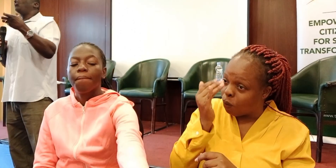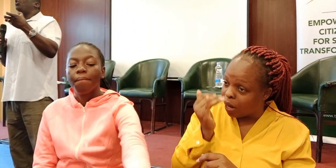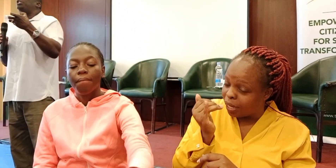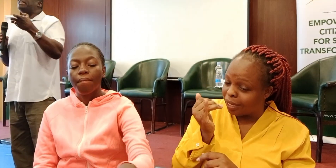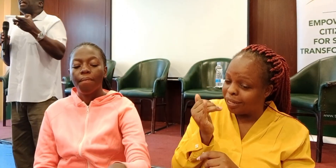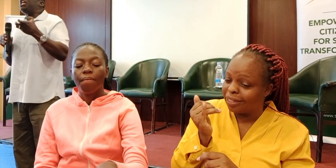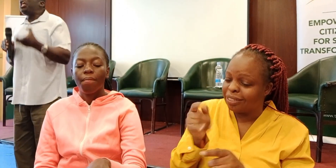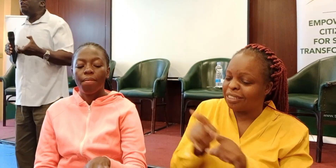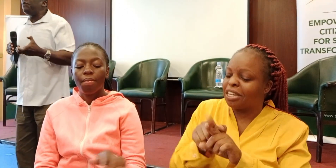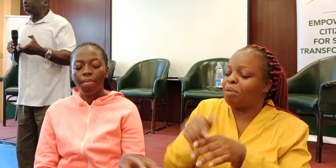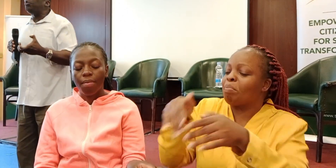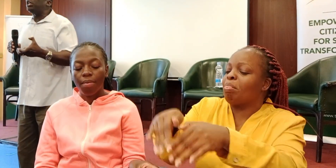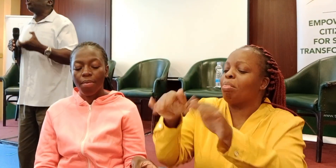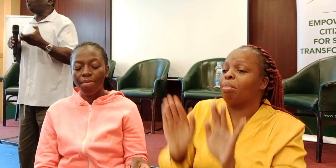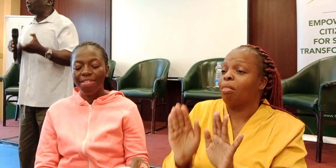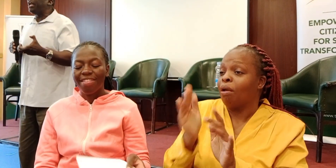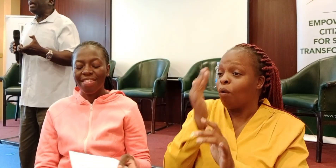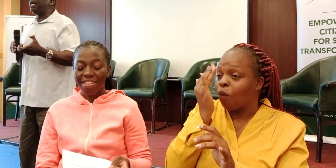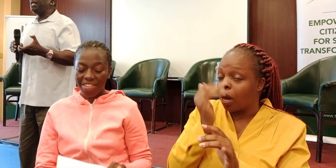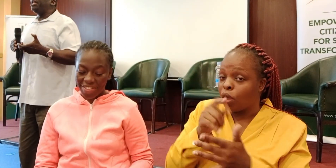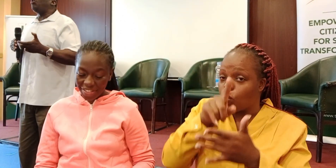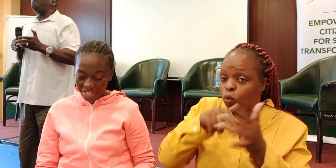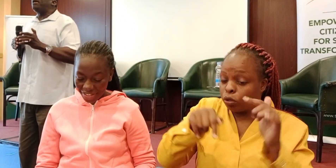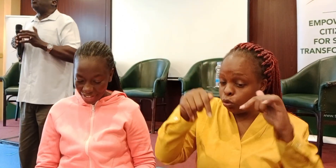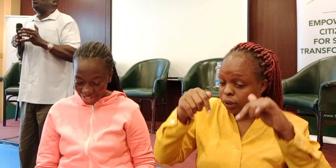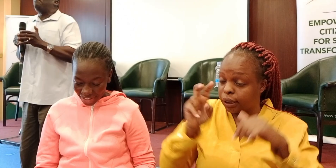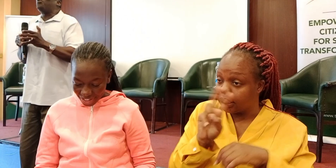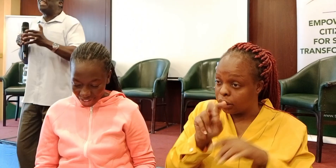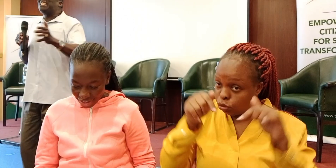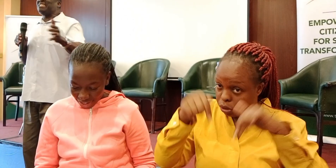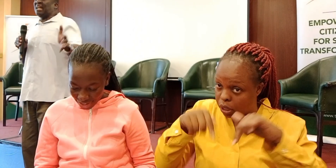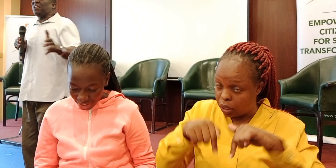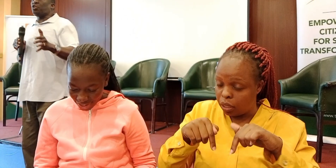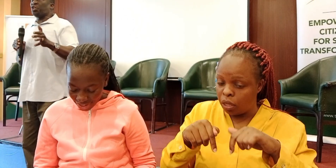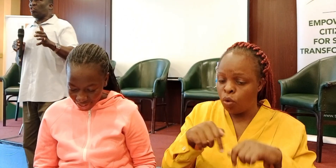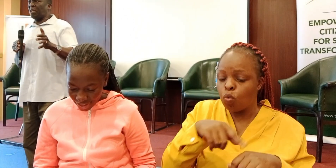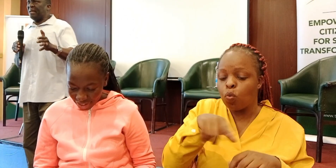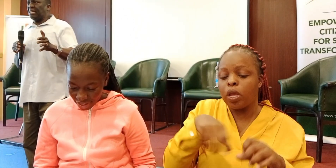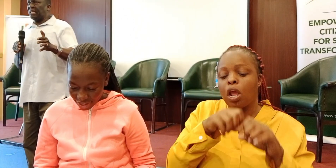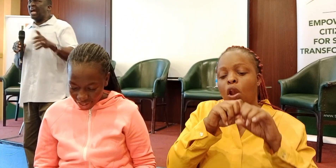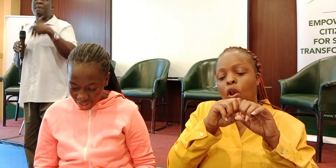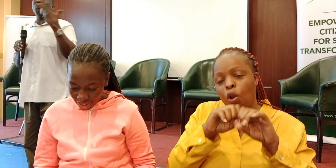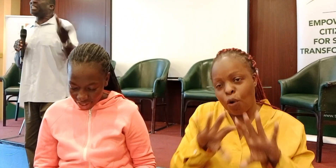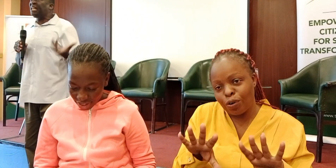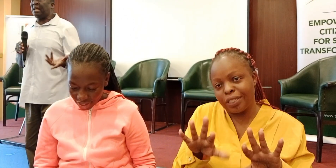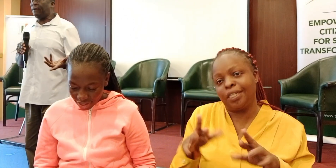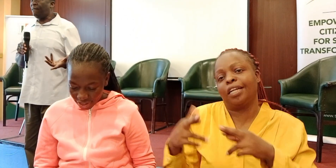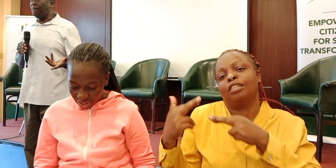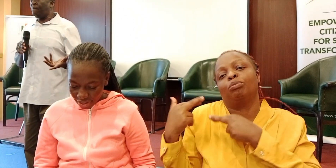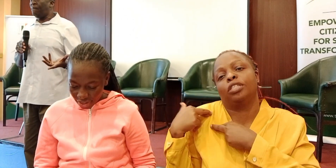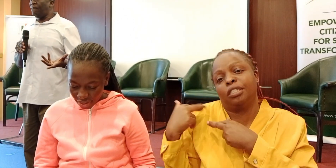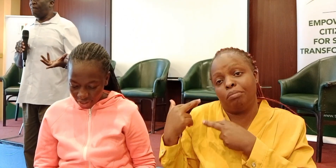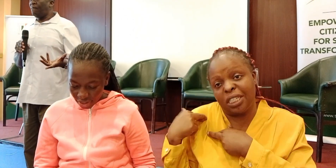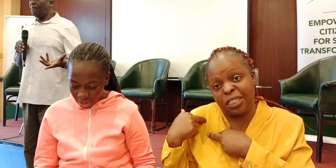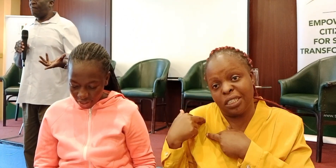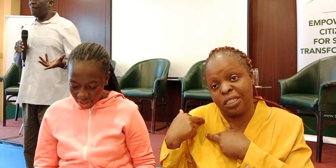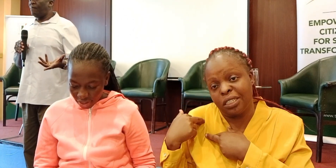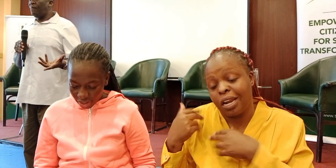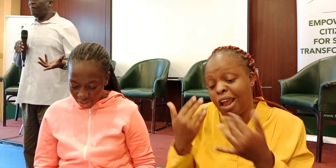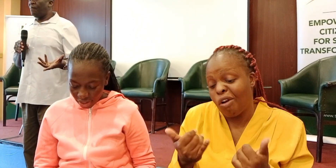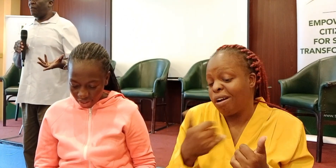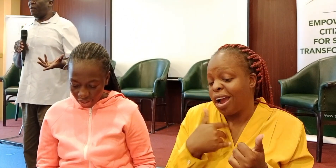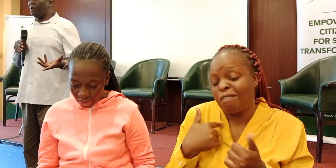sababu sasa hivi tunachoona ni kwamba tulipoteza that social accountability. Haipo tena.